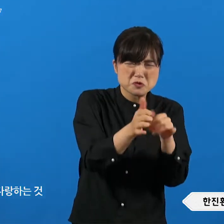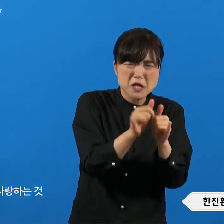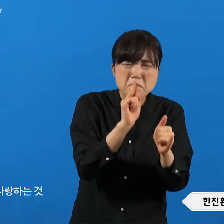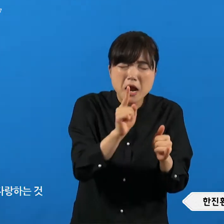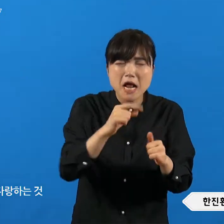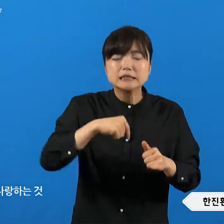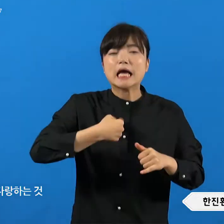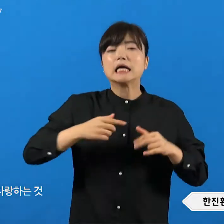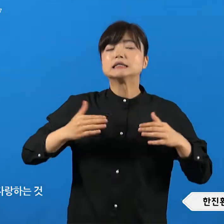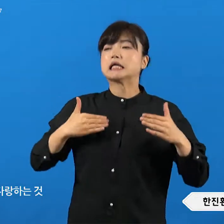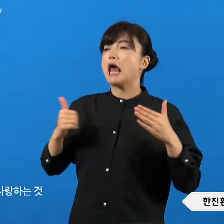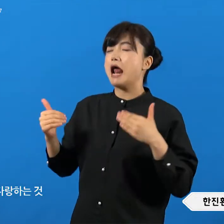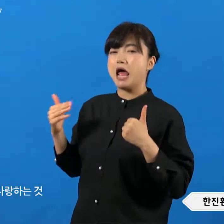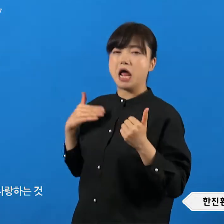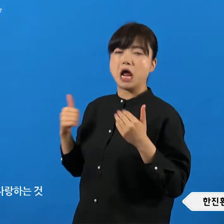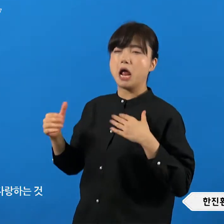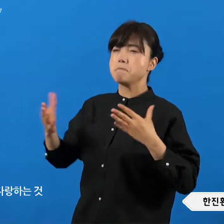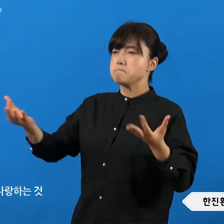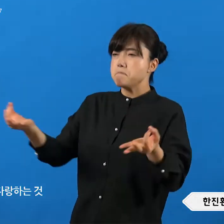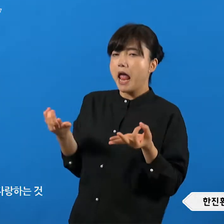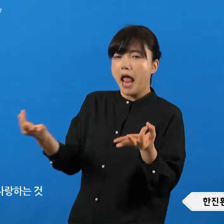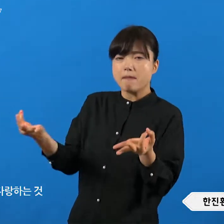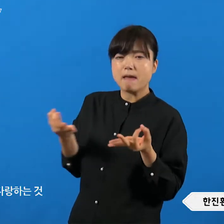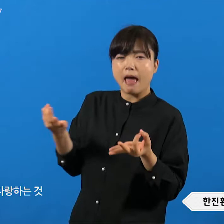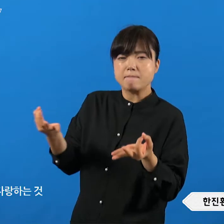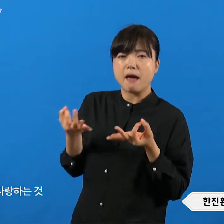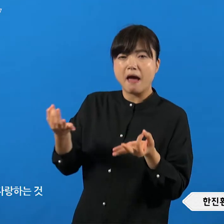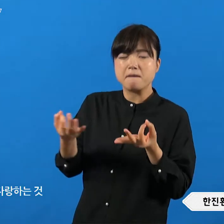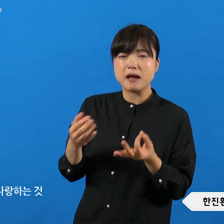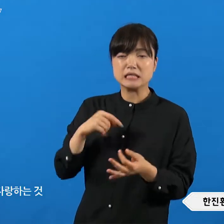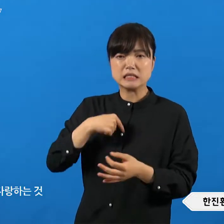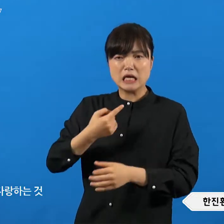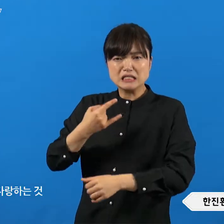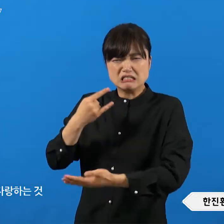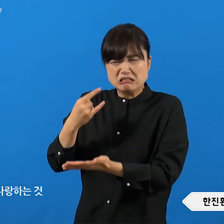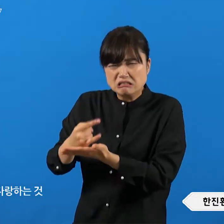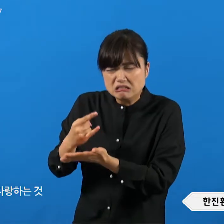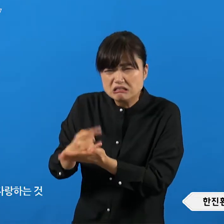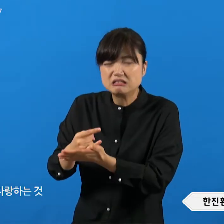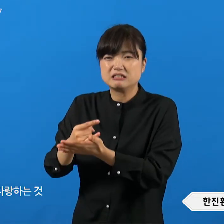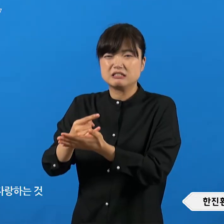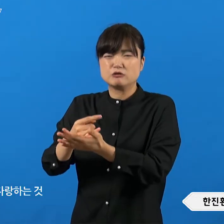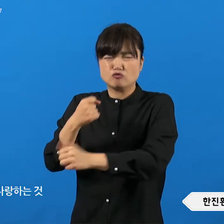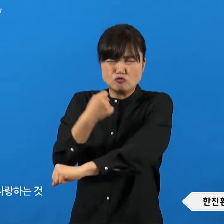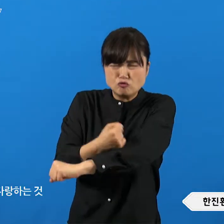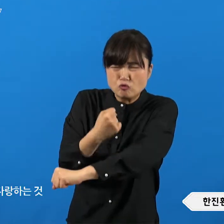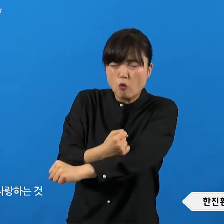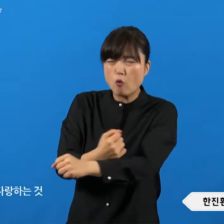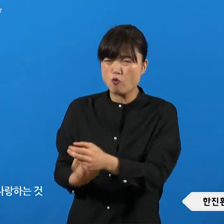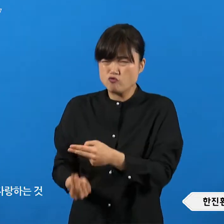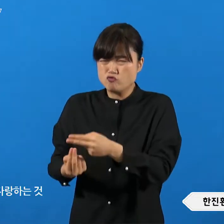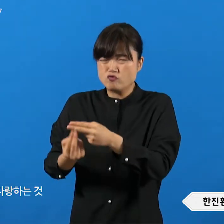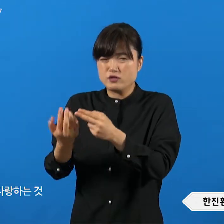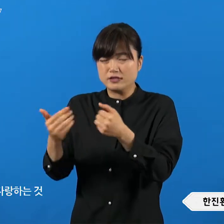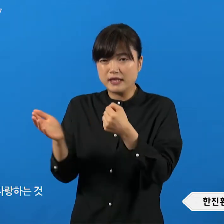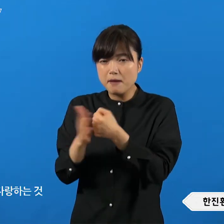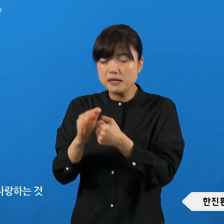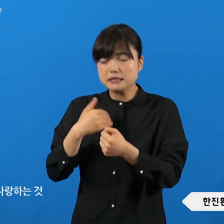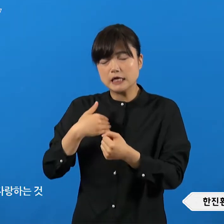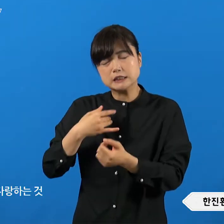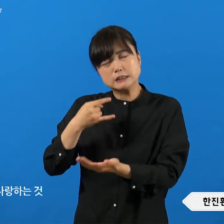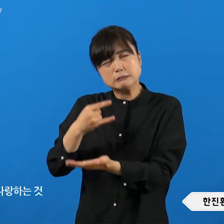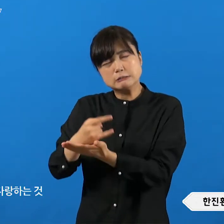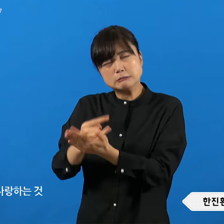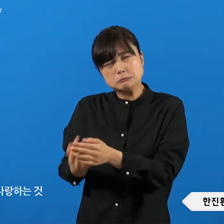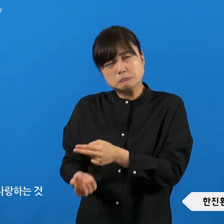율법주의자들은 자기를 자랑합니다. 자기 의를 쌓아가는 것이 율법주의이기 때문에 자기 의가 조금